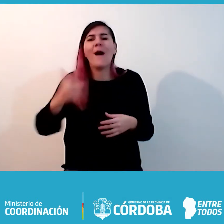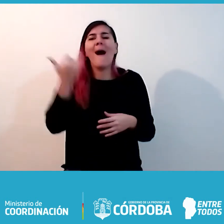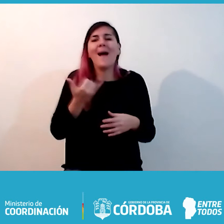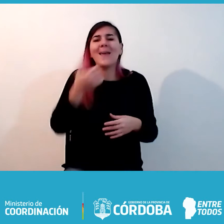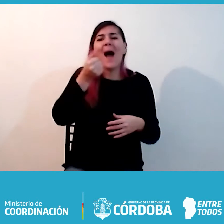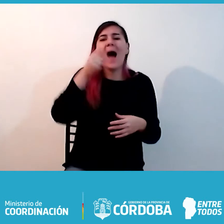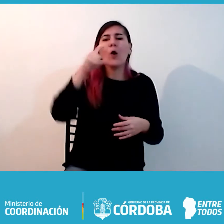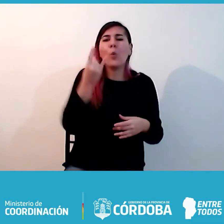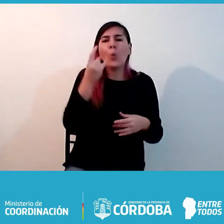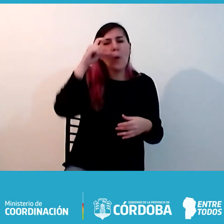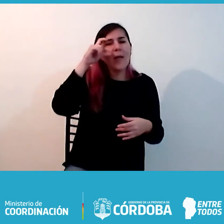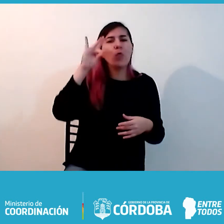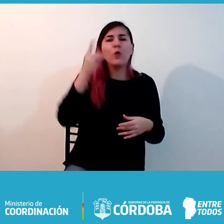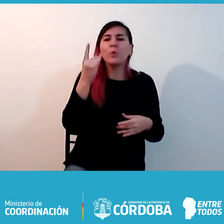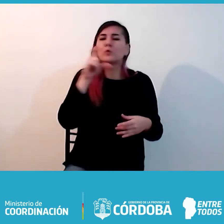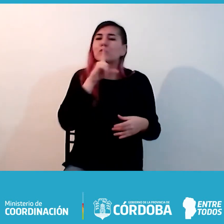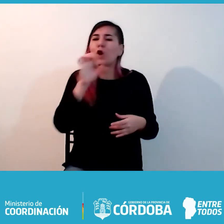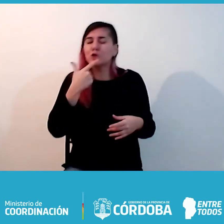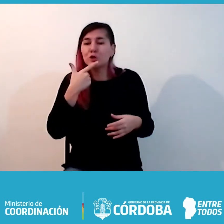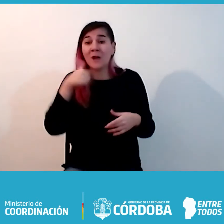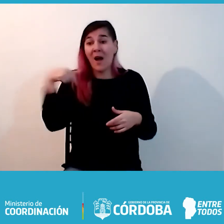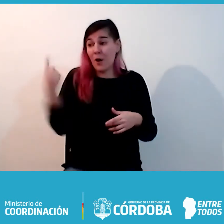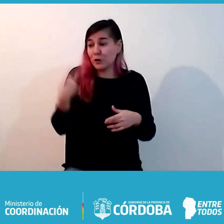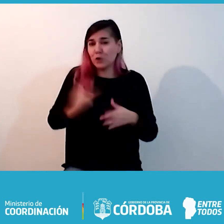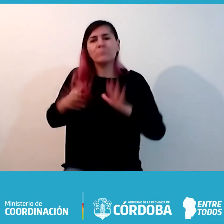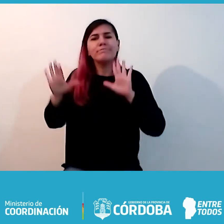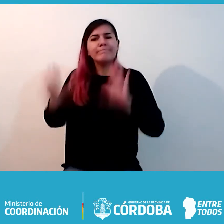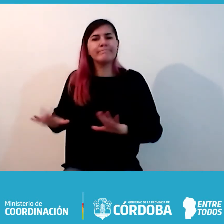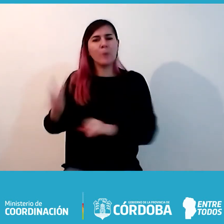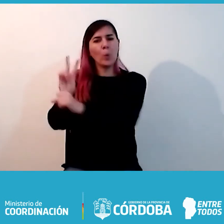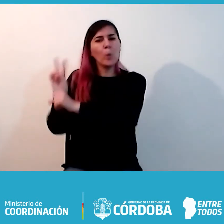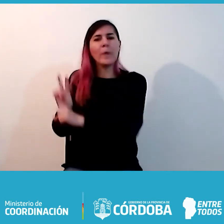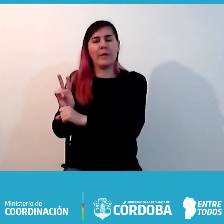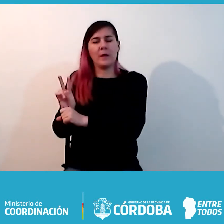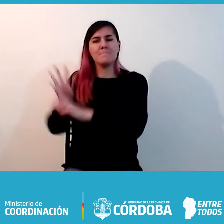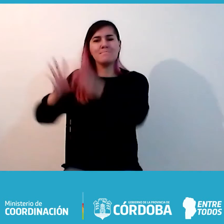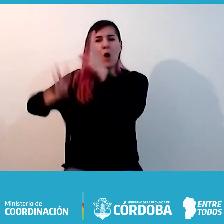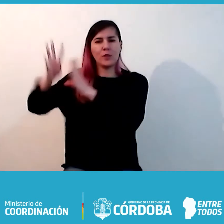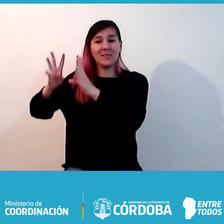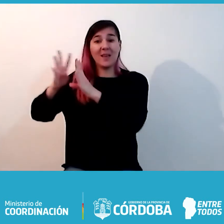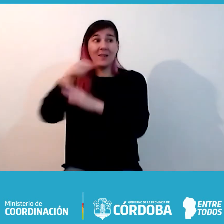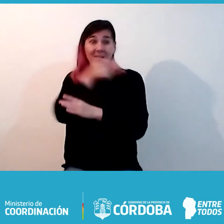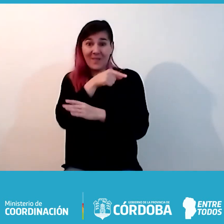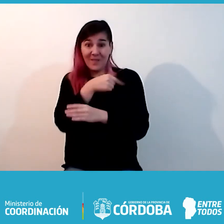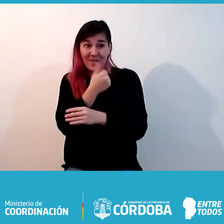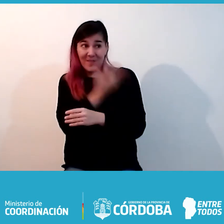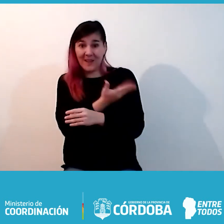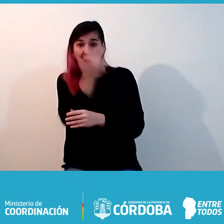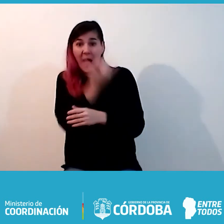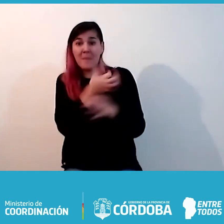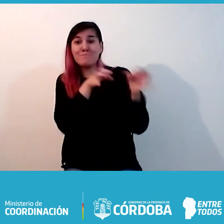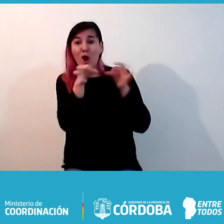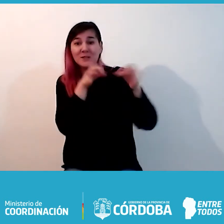acueductos. Acá nos quedamos nosotros cuidando el monte ante los proyectos inmobiliarios declarados. Sabemos que de